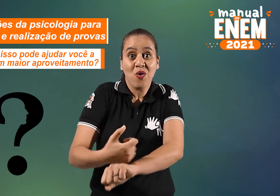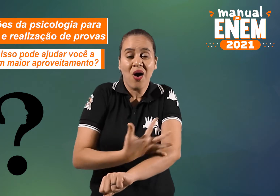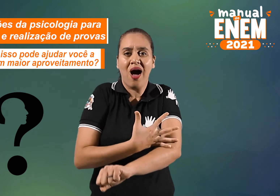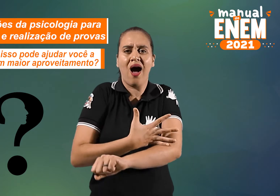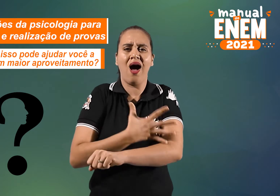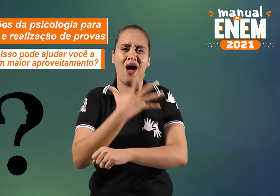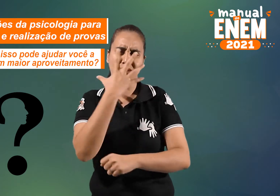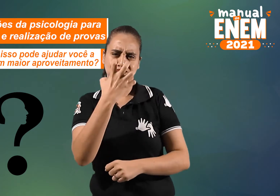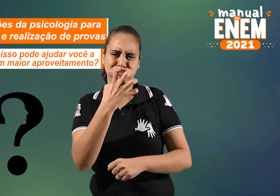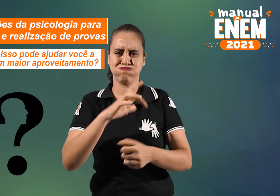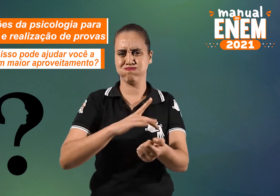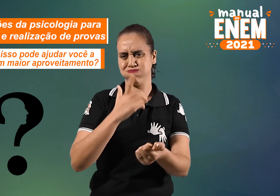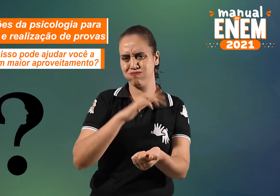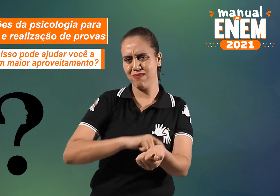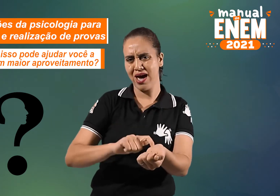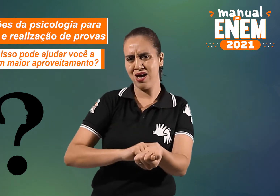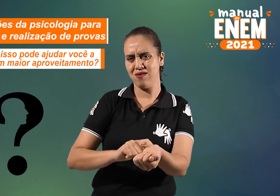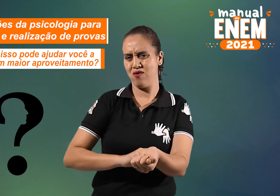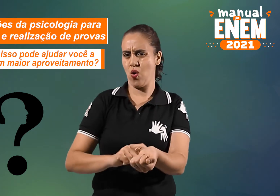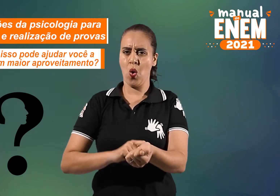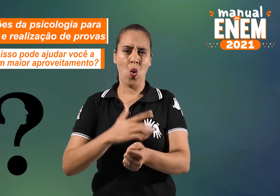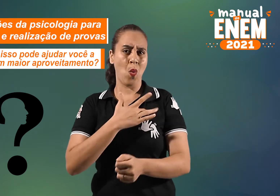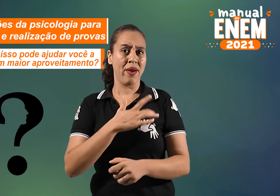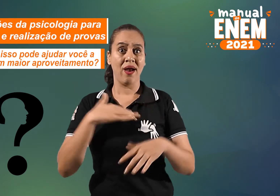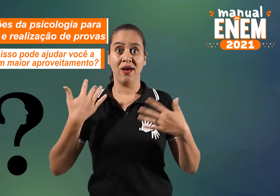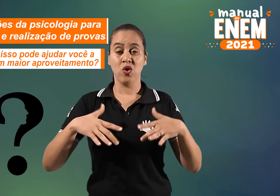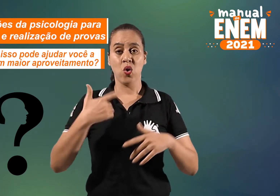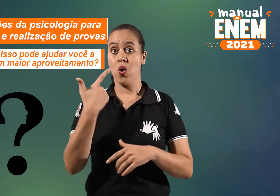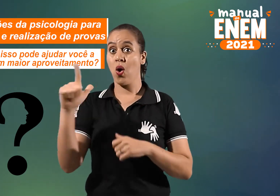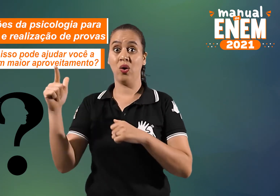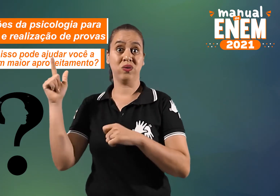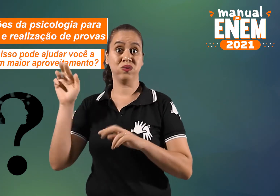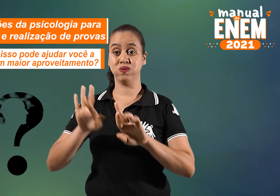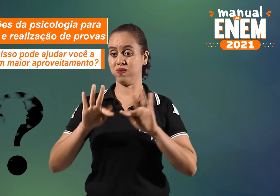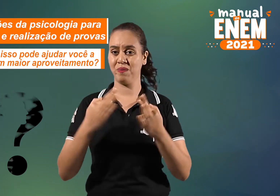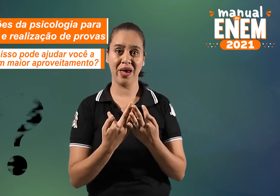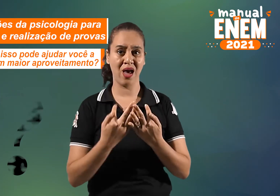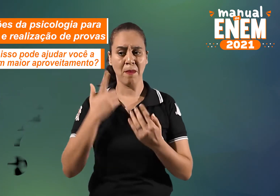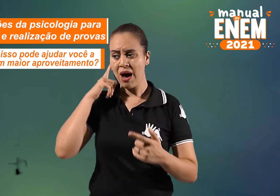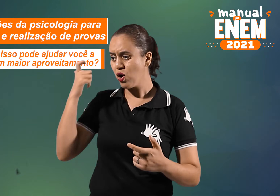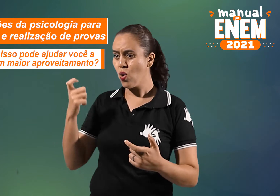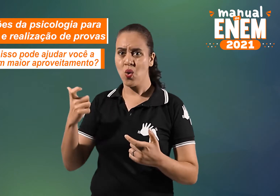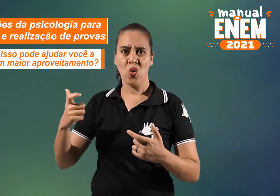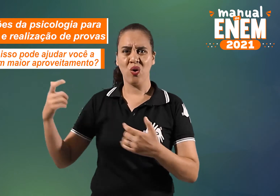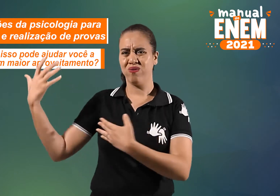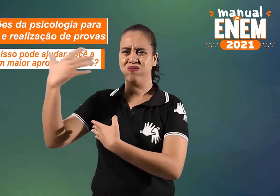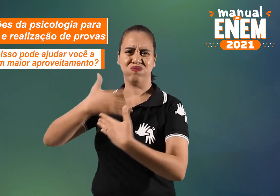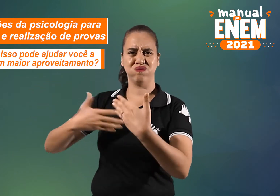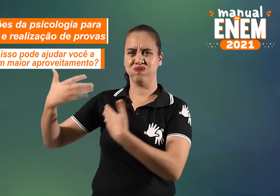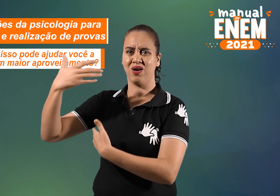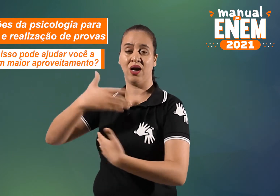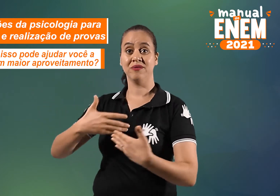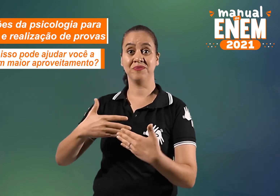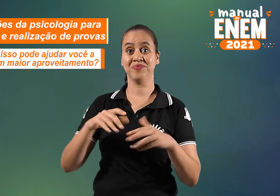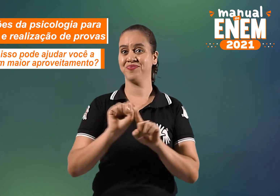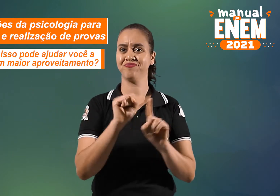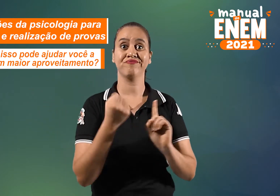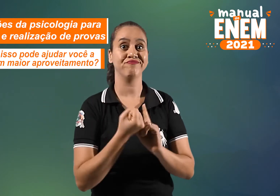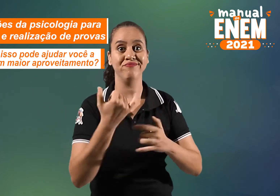outros. E os estímulos externos, como os barulhos e interferências sociais, família, amigos, os games também, os jogos,